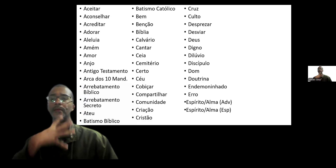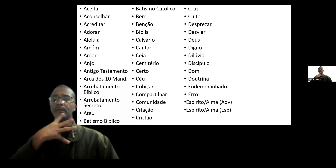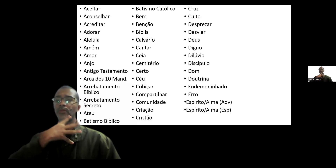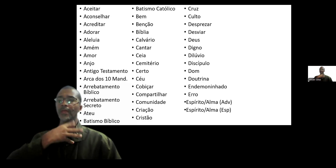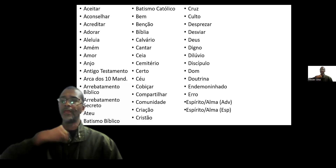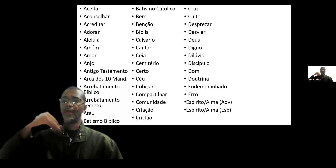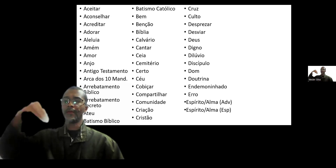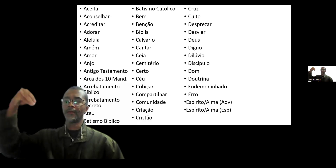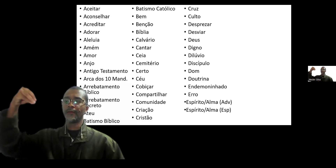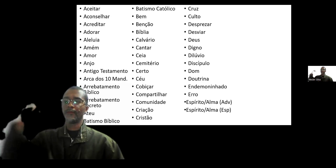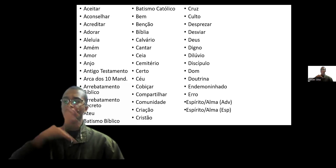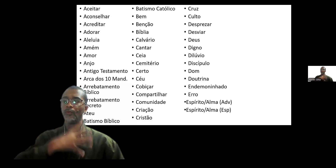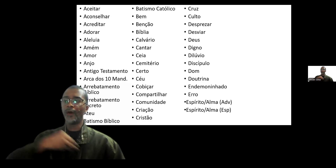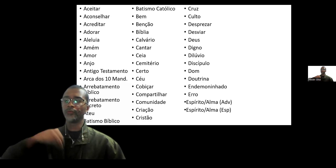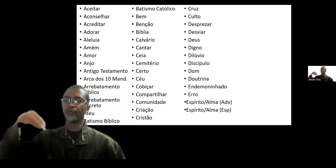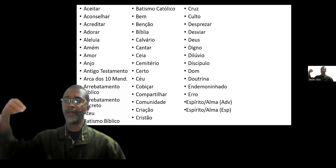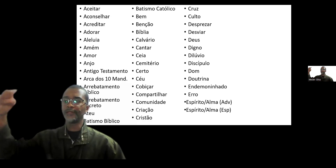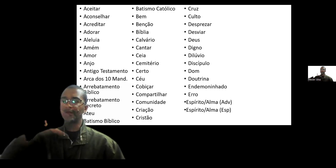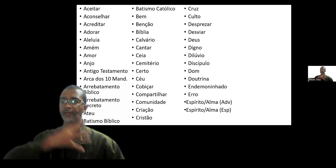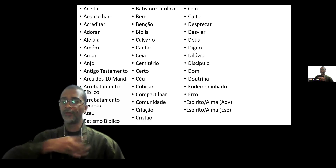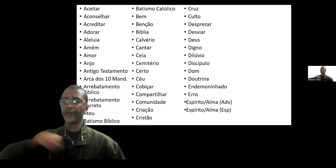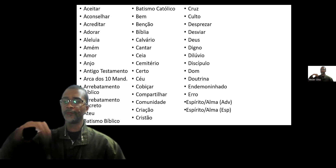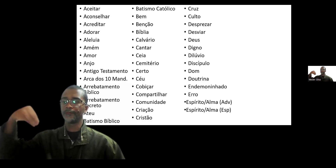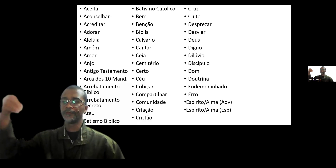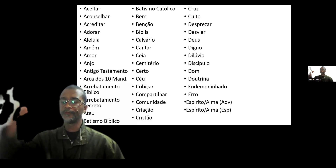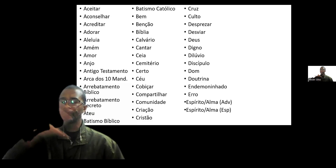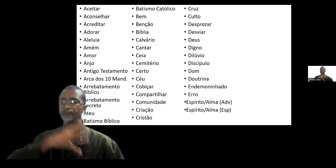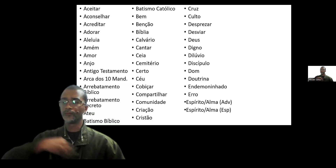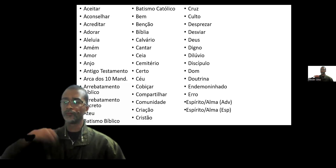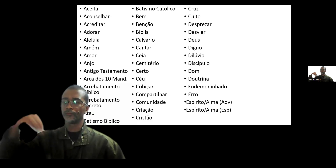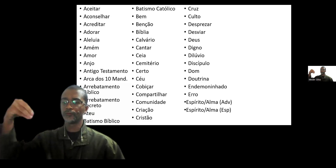tá? Só que aqui é pro alto balançando, né?